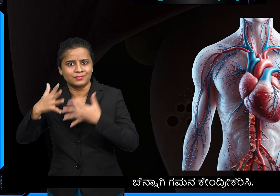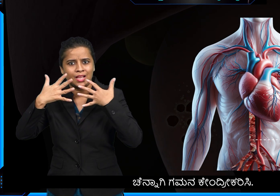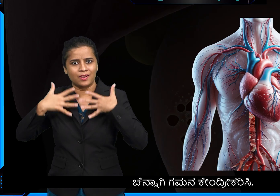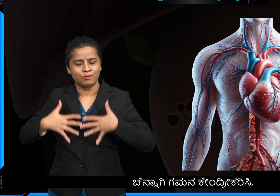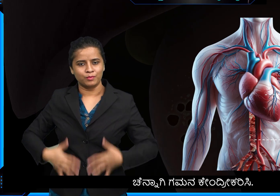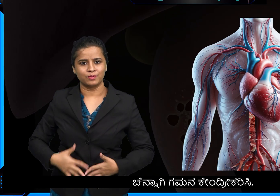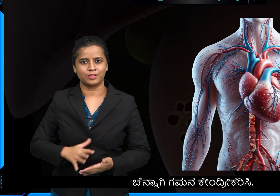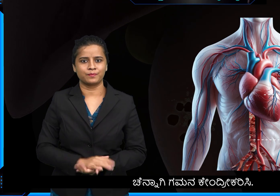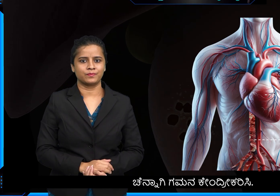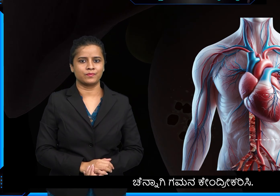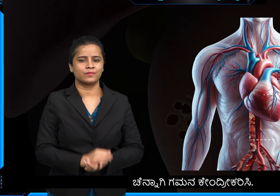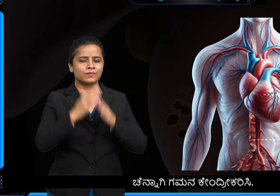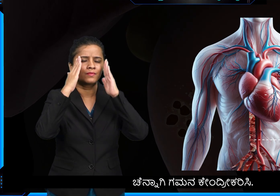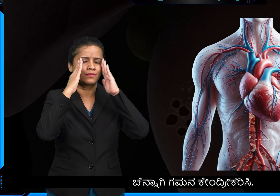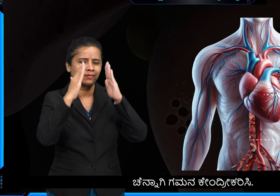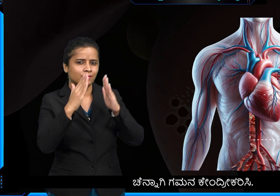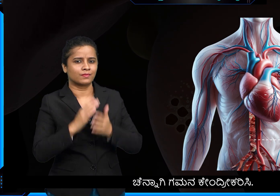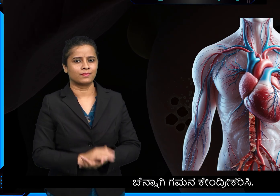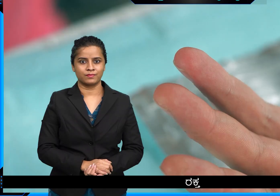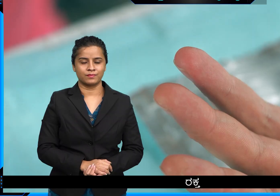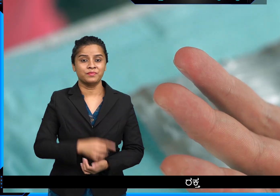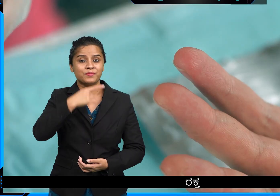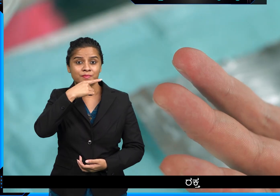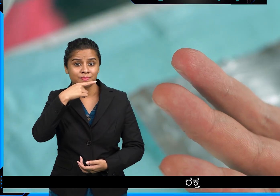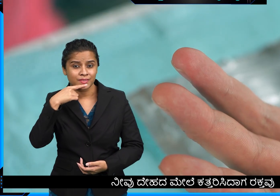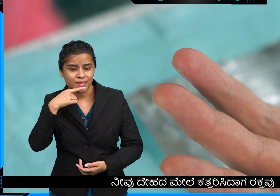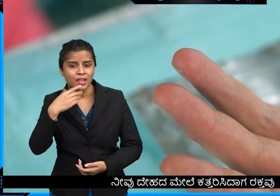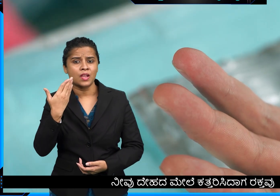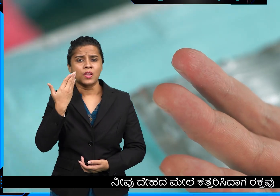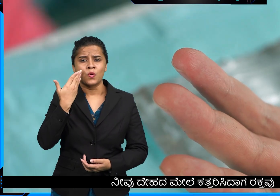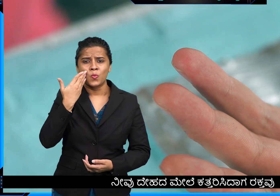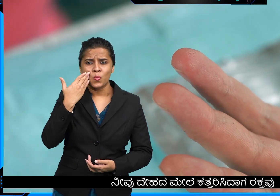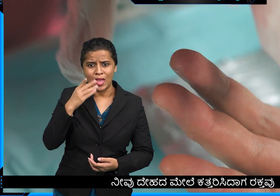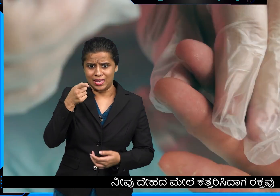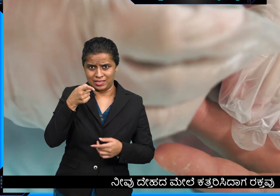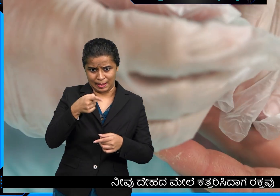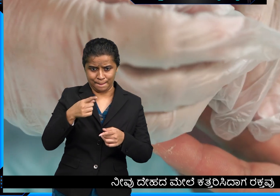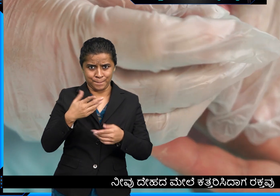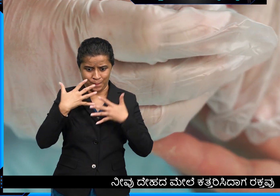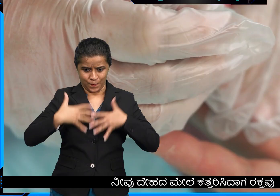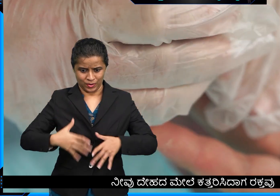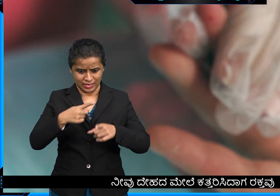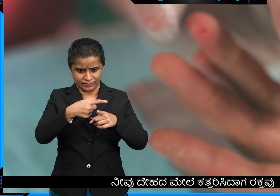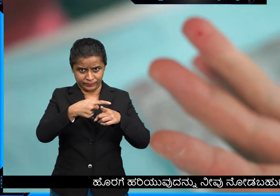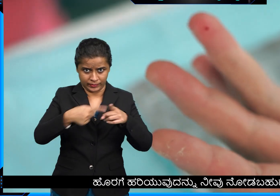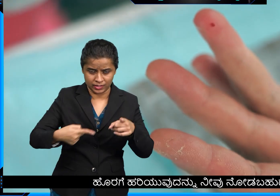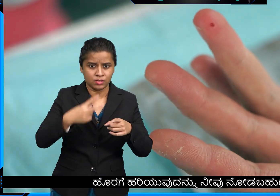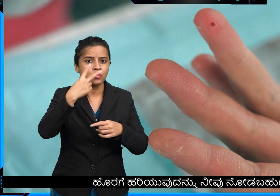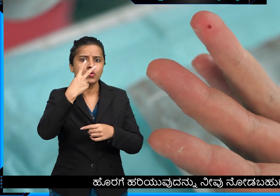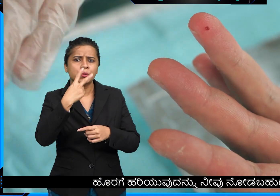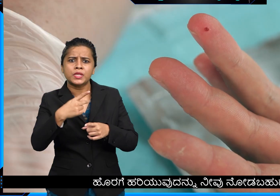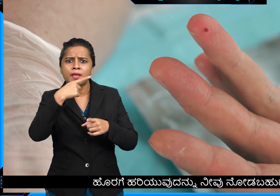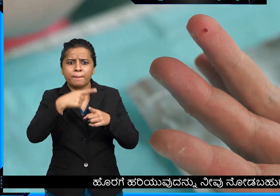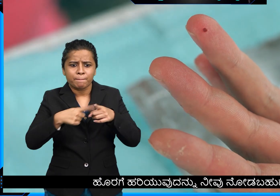ಗಮನ ಕೇಂದ್ರೀಕರಿಸಿ. ನೆಕ್ಸ್ಟ್, ರಕ್ತ. ನೀವು ದೇಹದ ಮೇಲೆ ಕತ್ತರಿಸಿದಾಗ